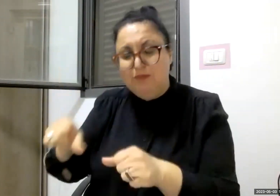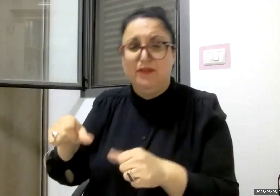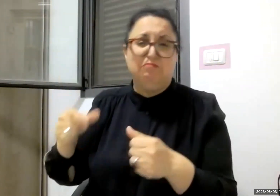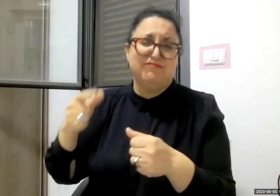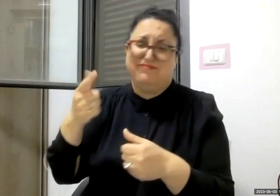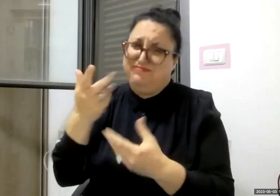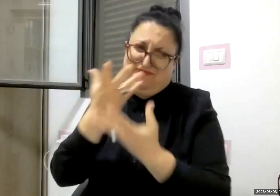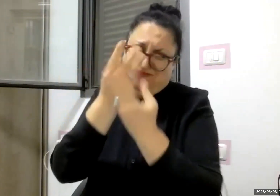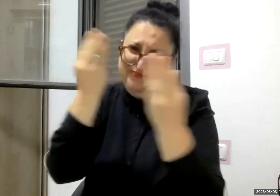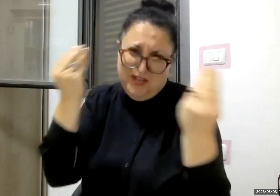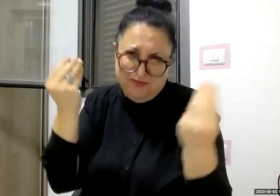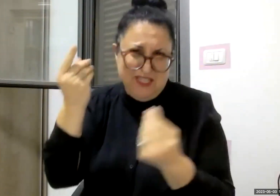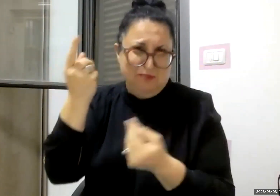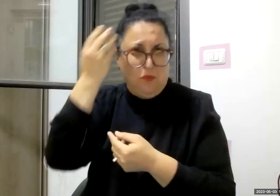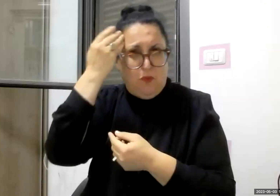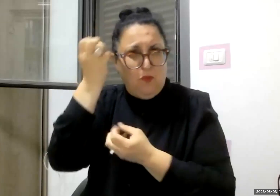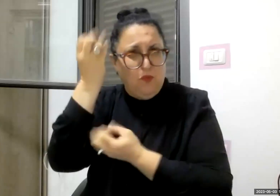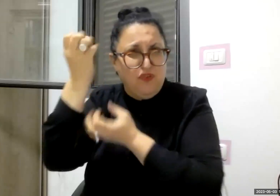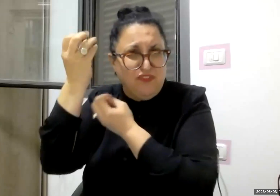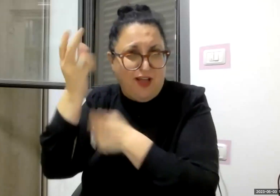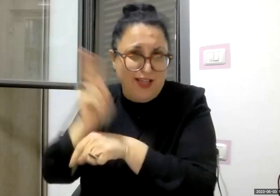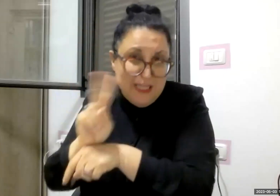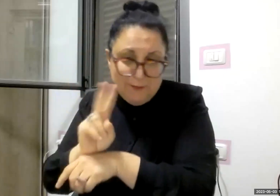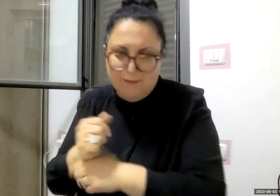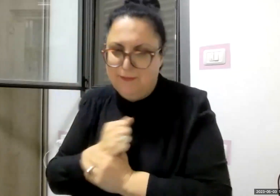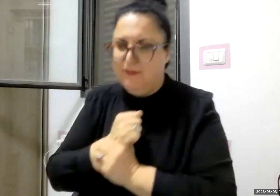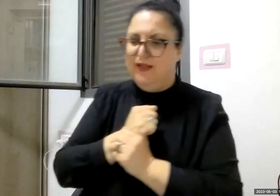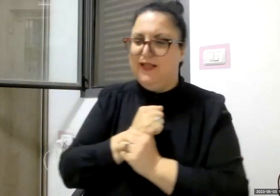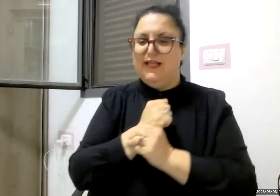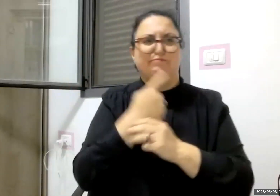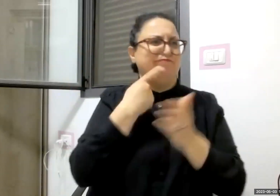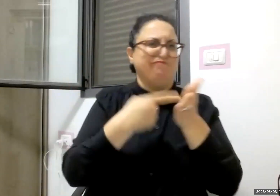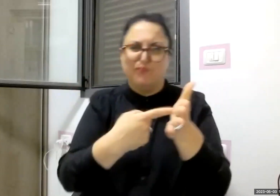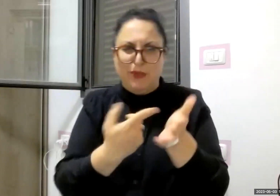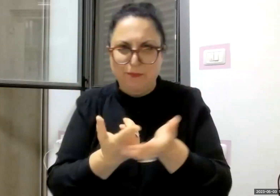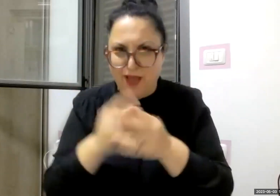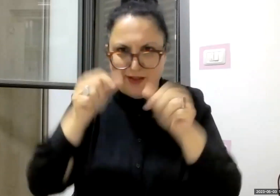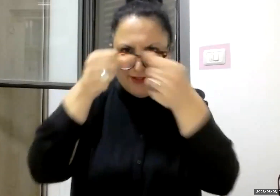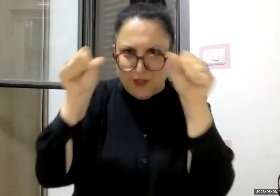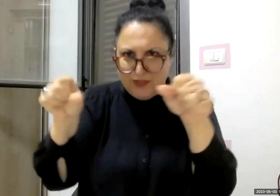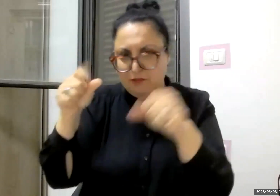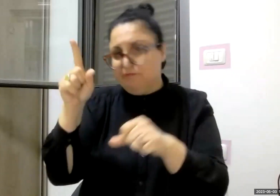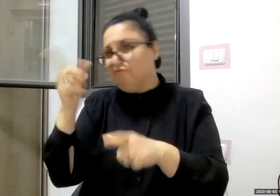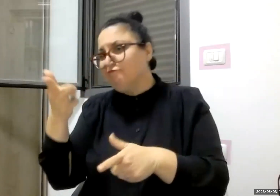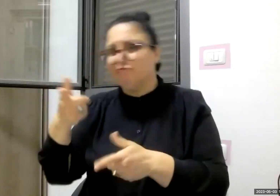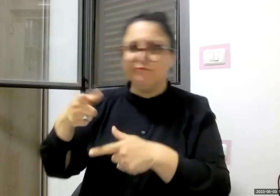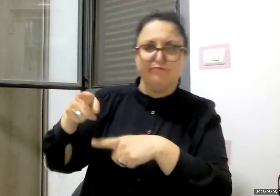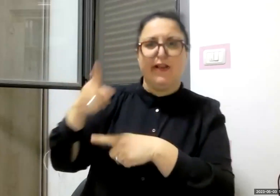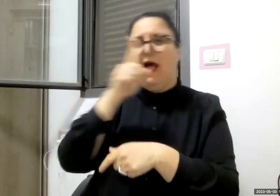את כל אסטריאוטיפים האלה. האסטריאוטיפים הרבים המופרכים. לדוגמה של אסטריאוטיף,